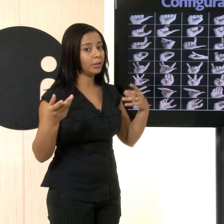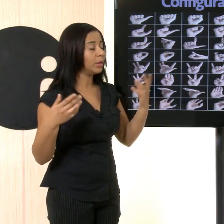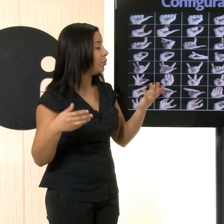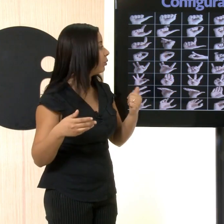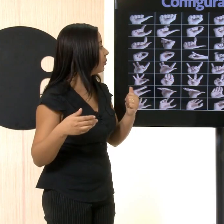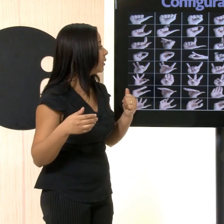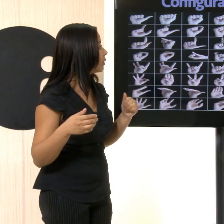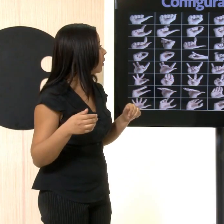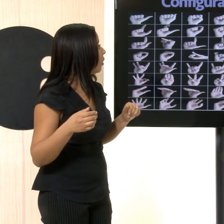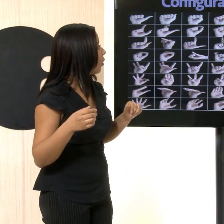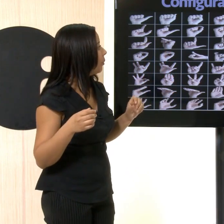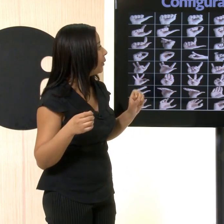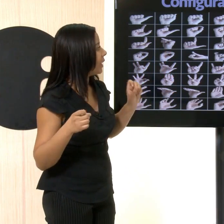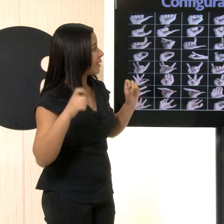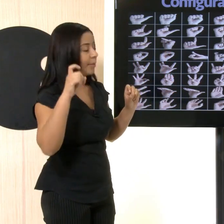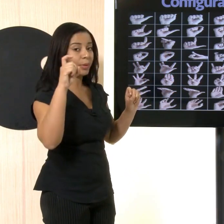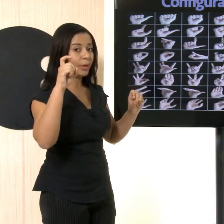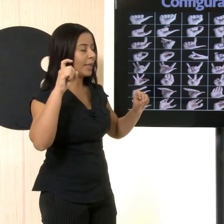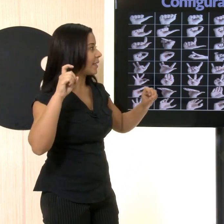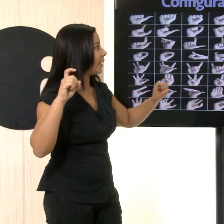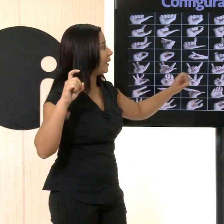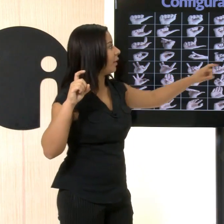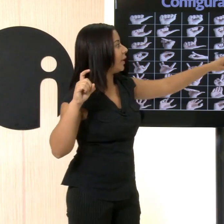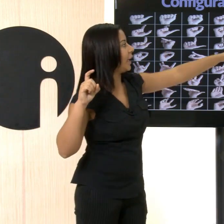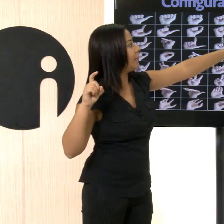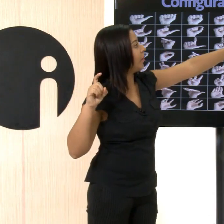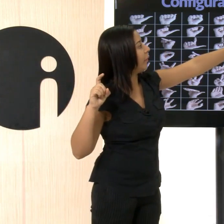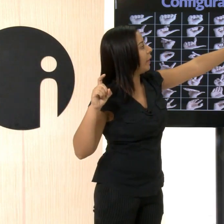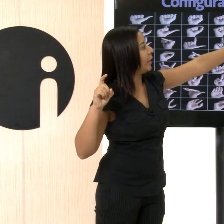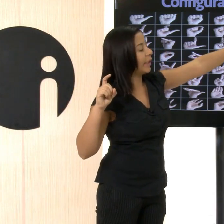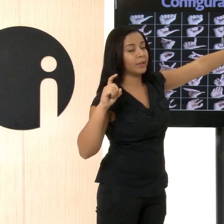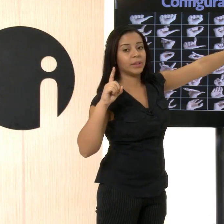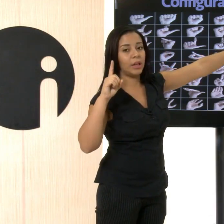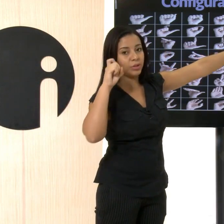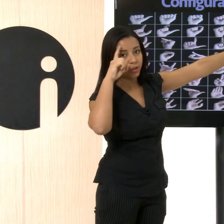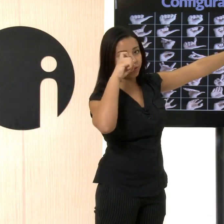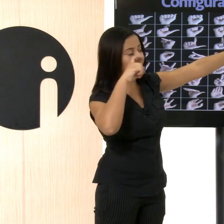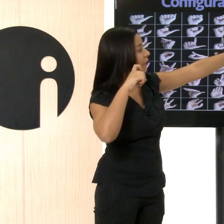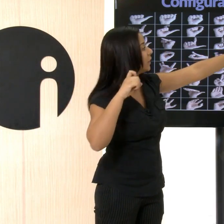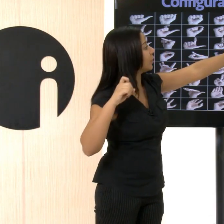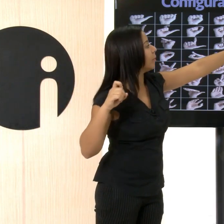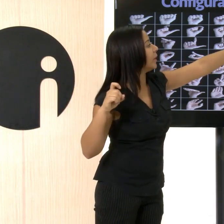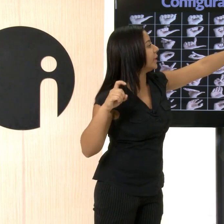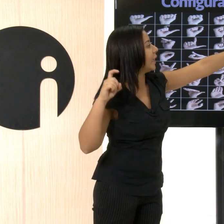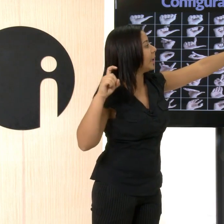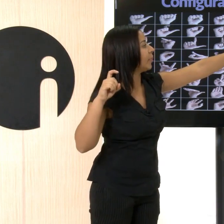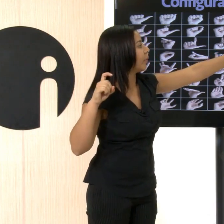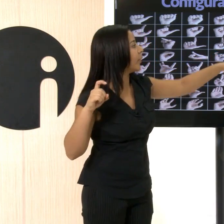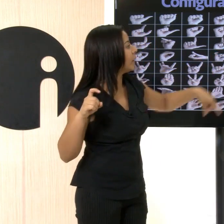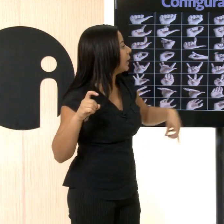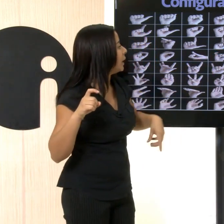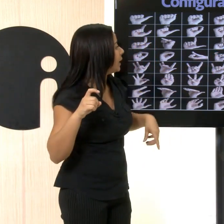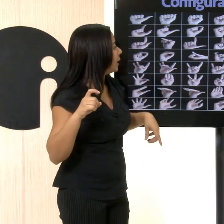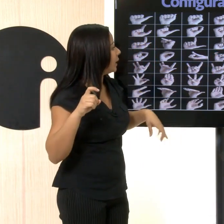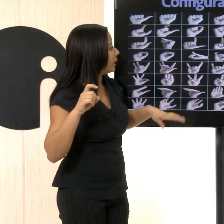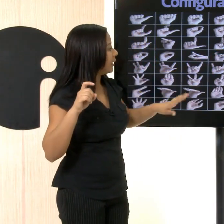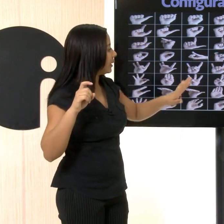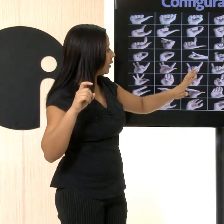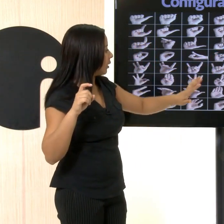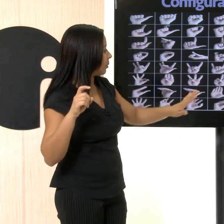são números. Como, por exemplo, essa daqui, ó, lembram? Que é o sinal de difícil, por exemplo. Então, nós